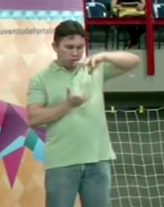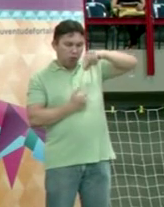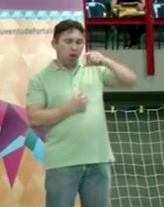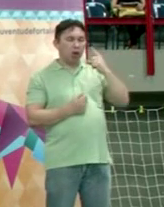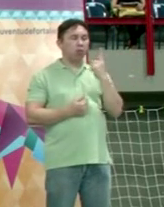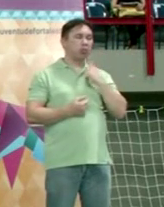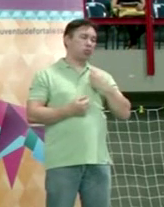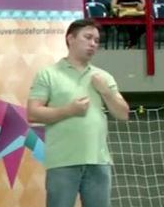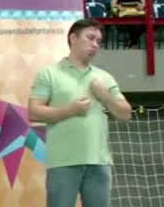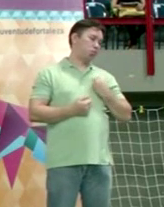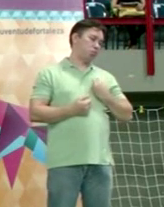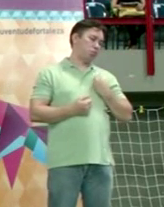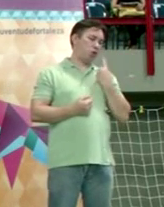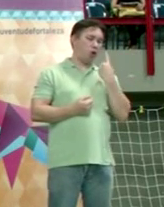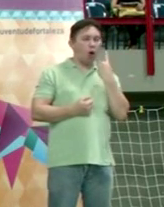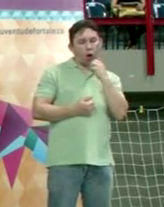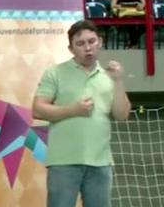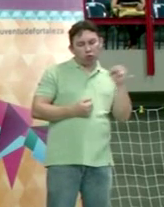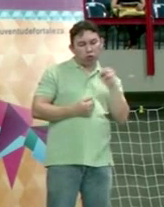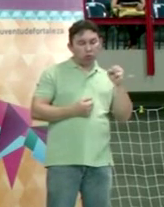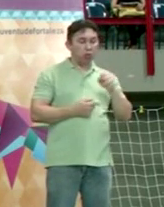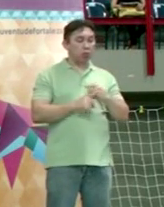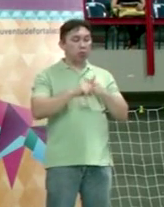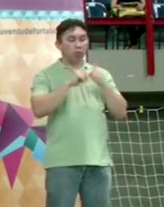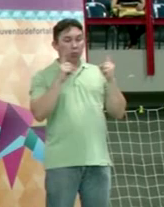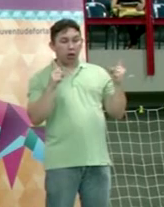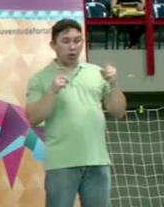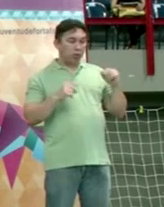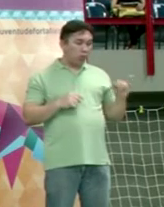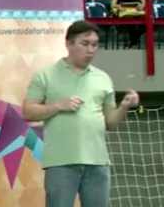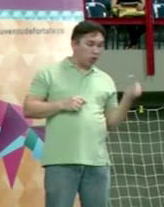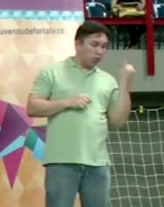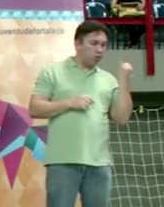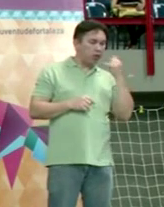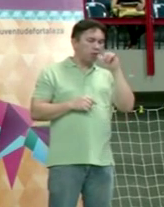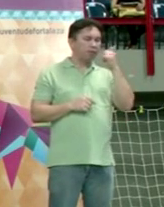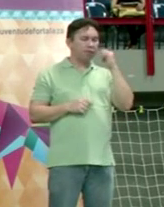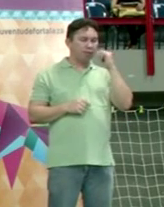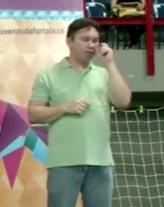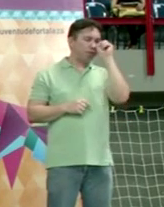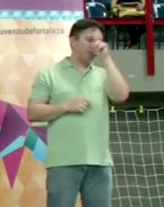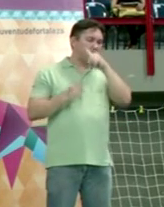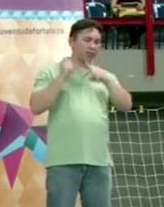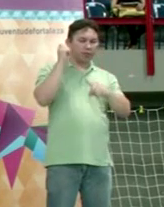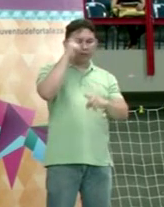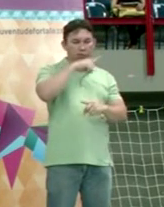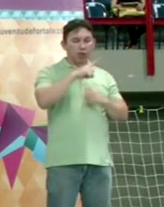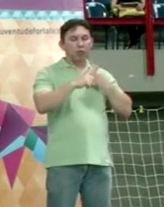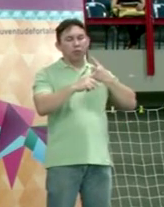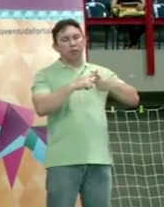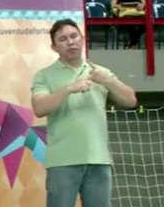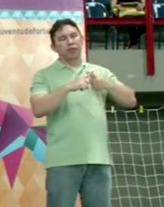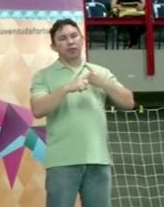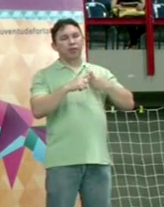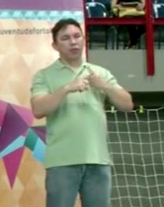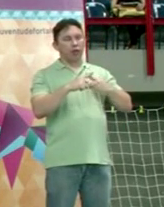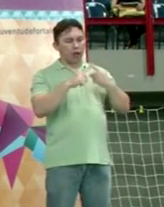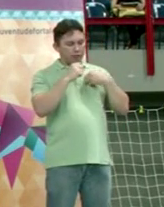segundo. No entanto, o aproveitamento dessa energia é difícil, porque ela